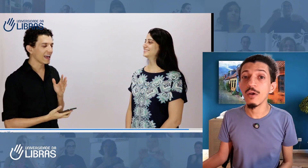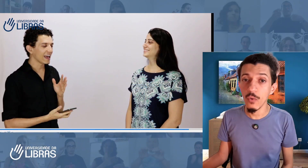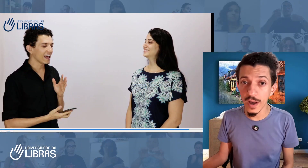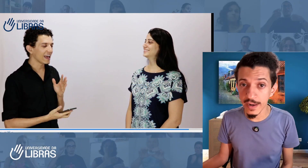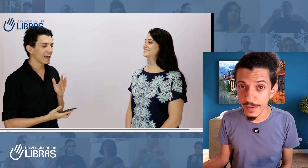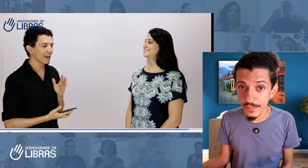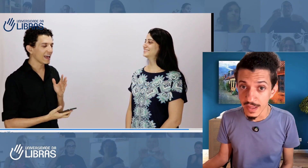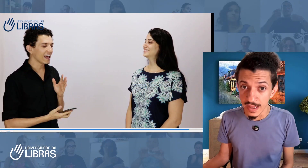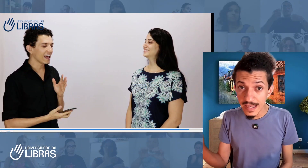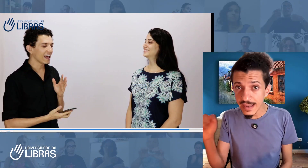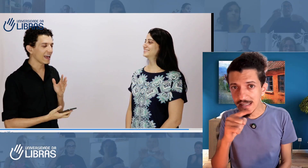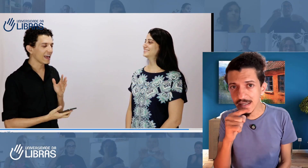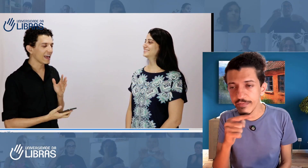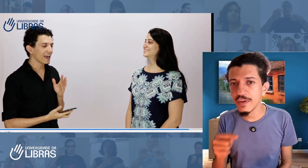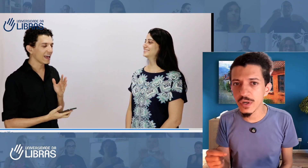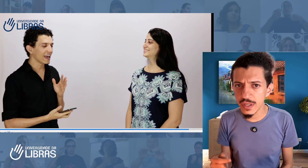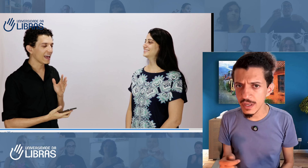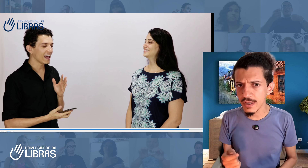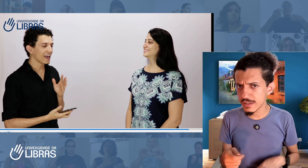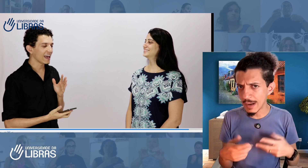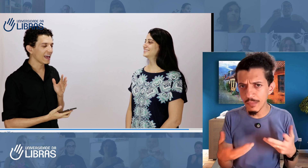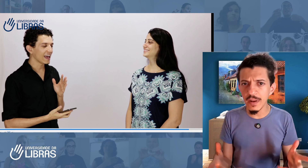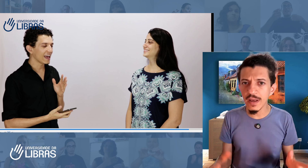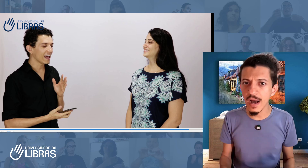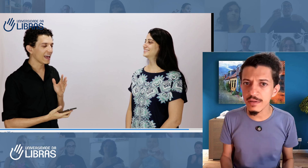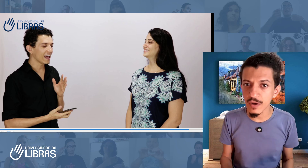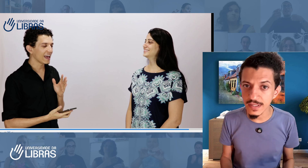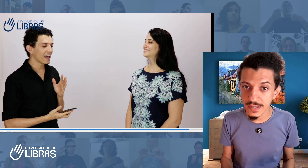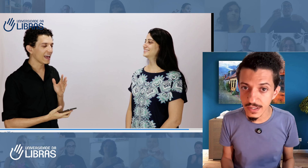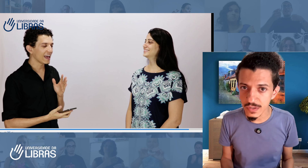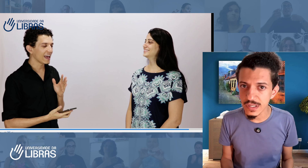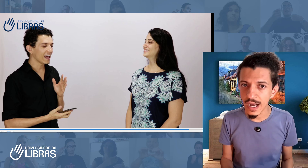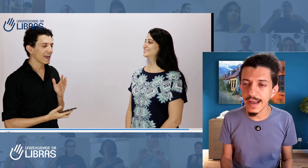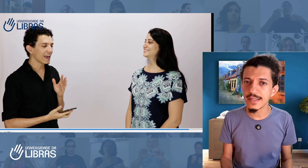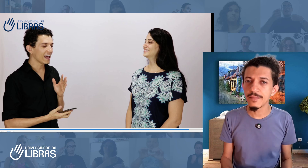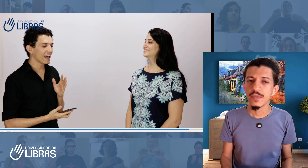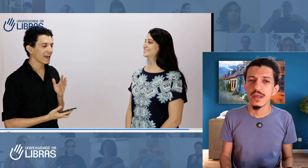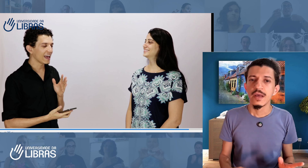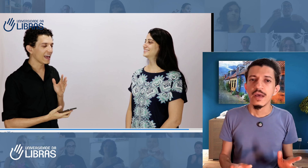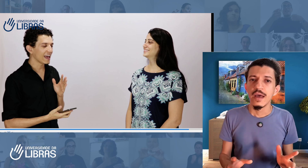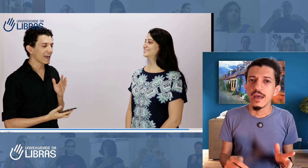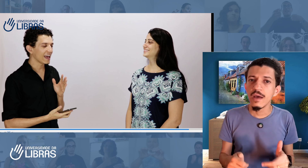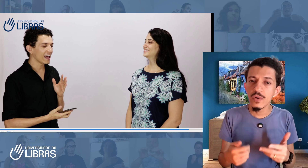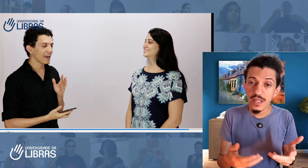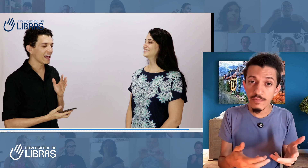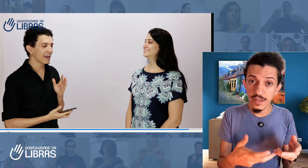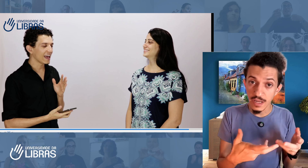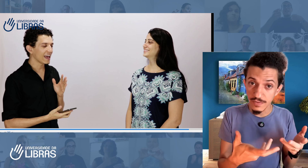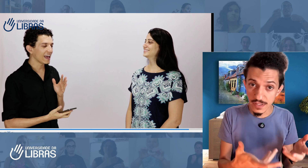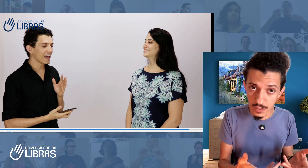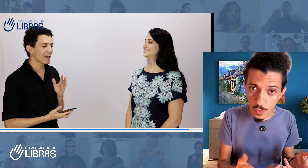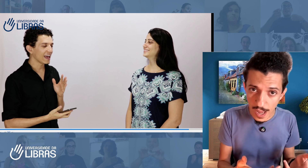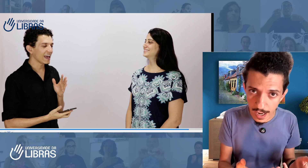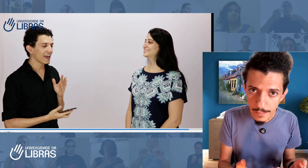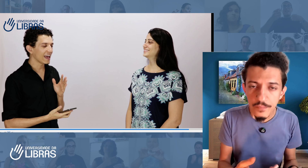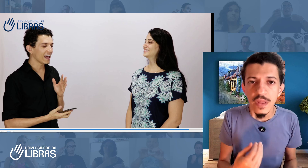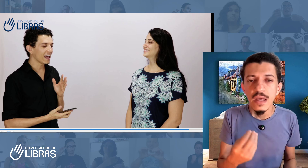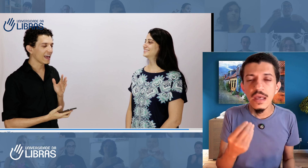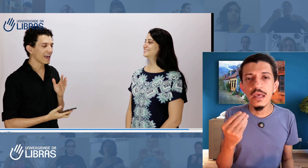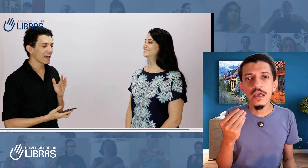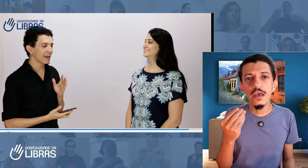a Luana. E nesse vídeo aqui, que está publicado em nossas redes sociais, eu estava entrevistando